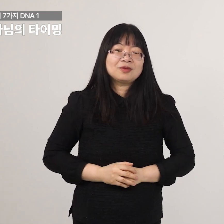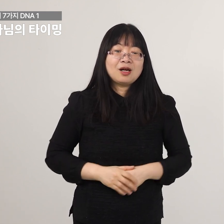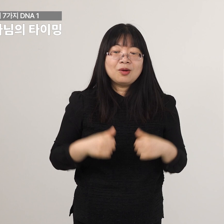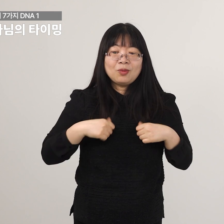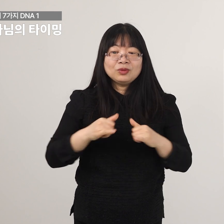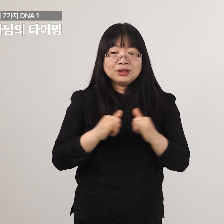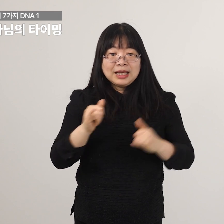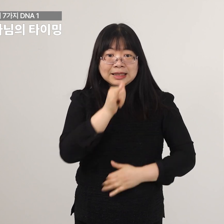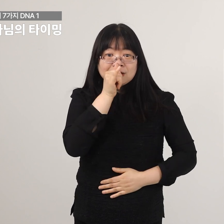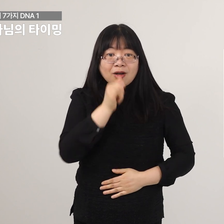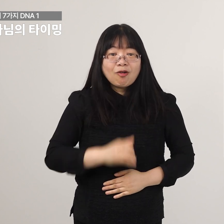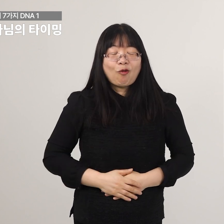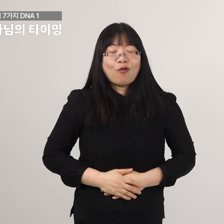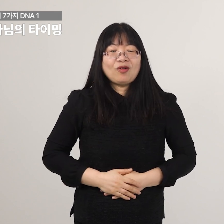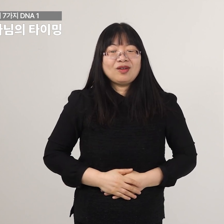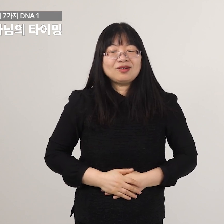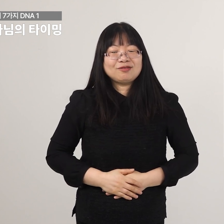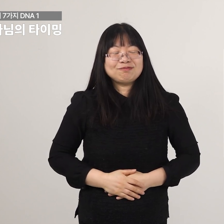포기자들이 있어요. 포기자들.